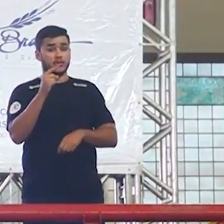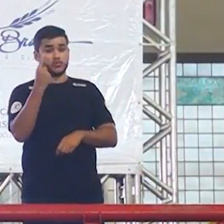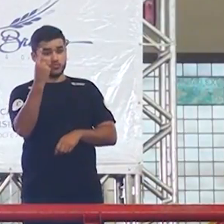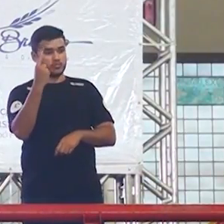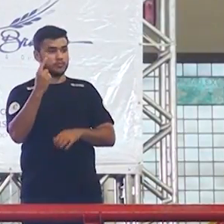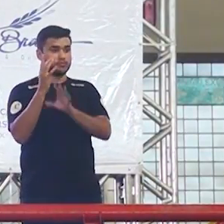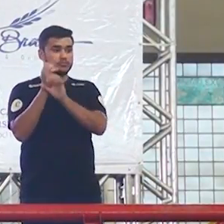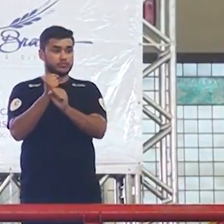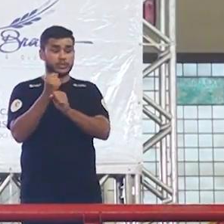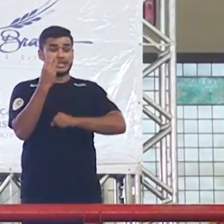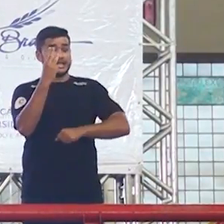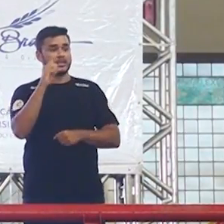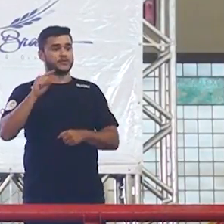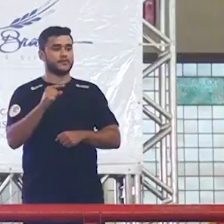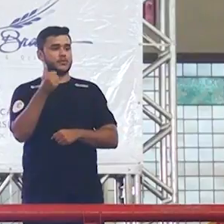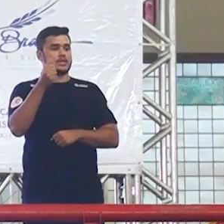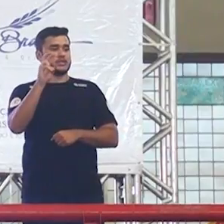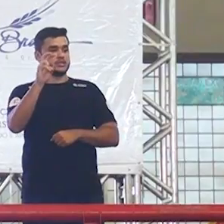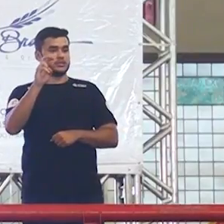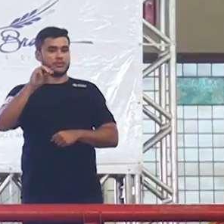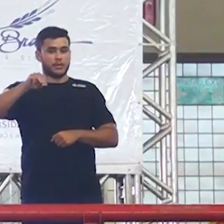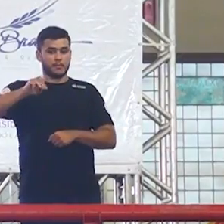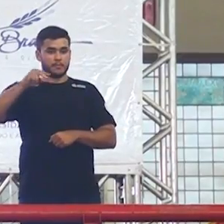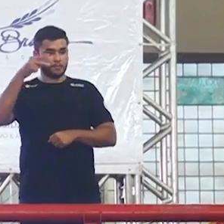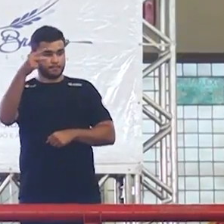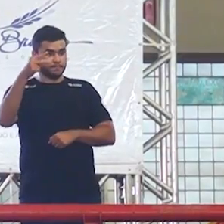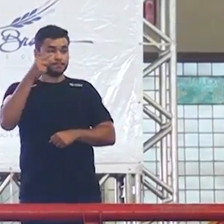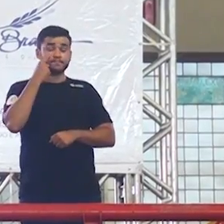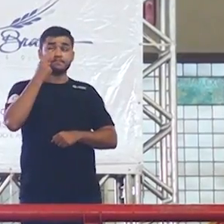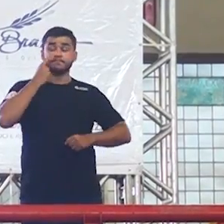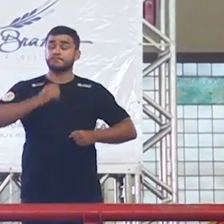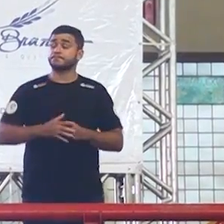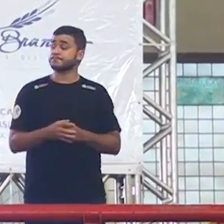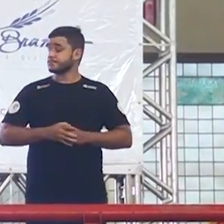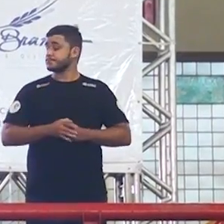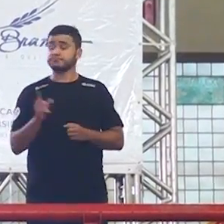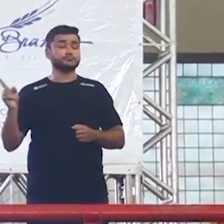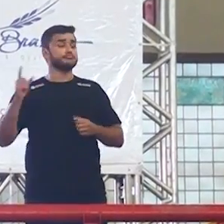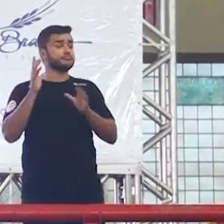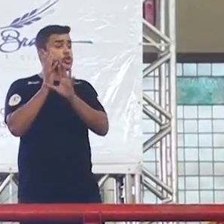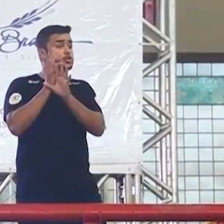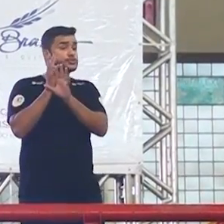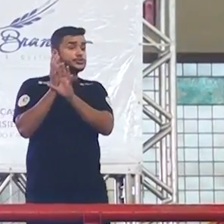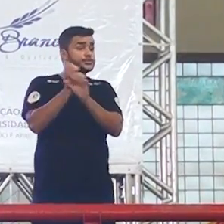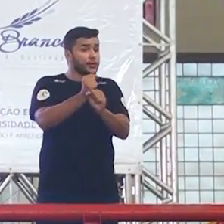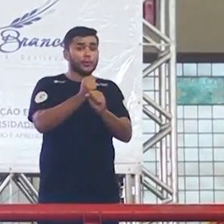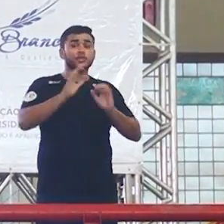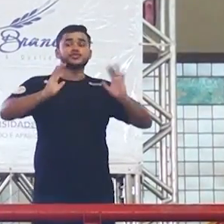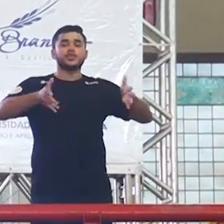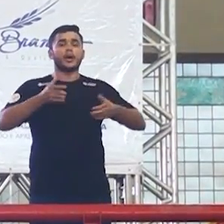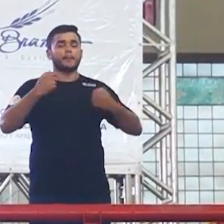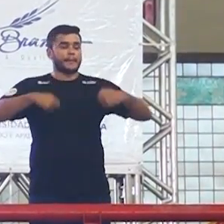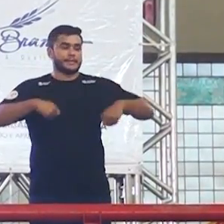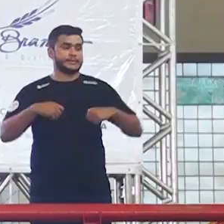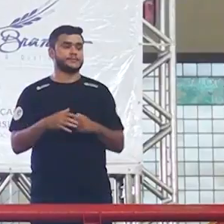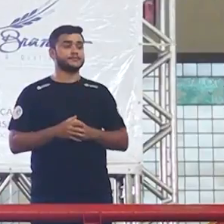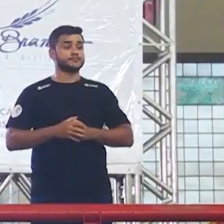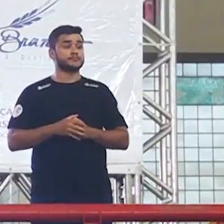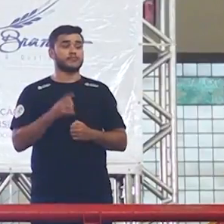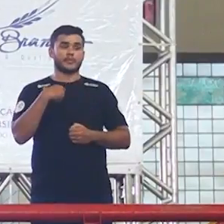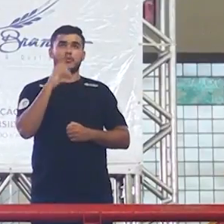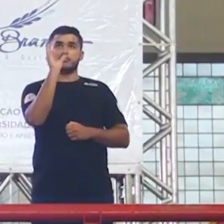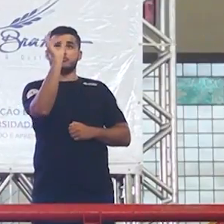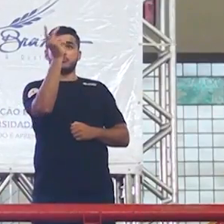3,15 metros quadrados. Ok. Então, bora lá. Com isso, pessoal, eu preciso de